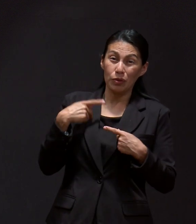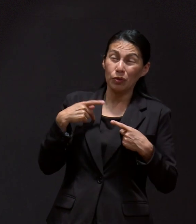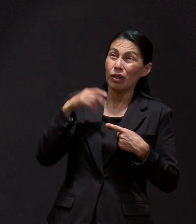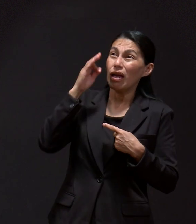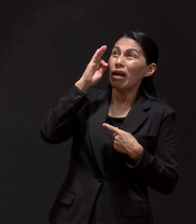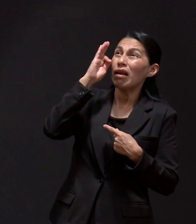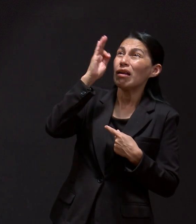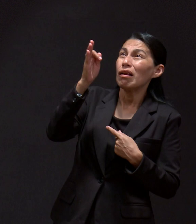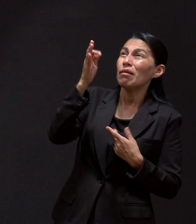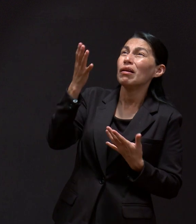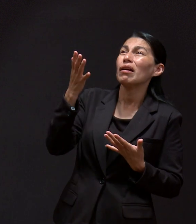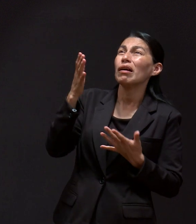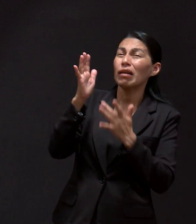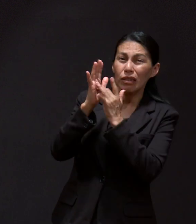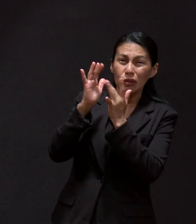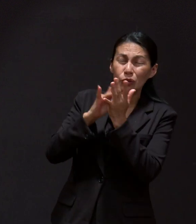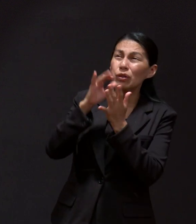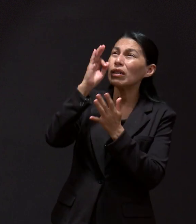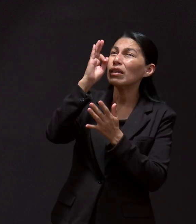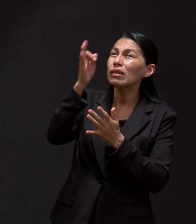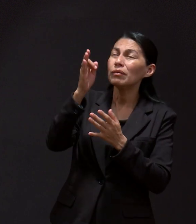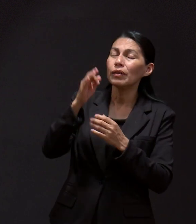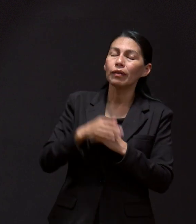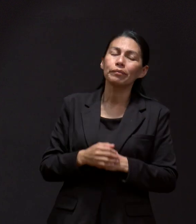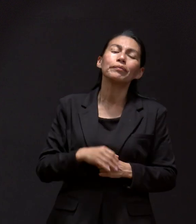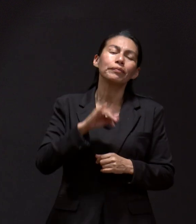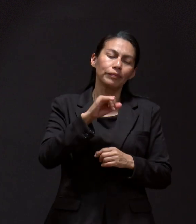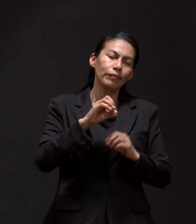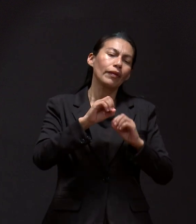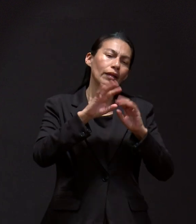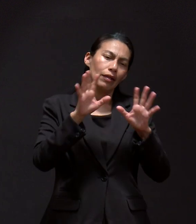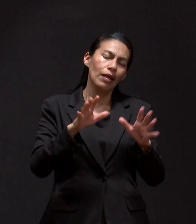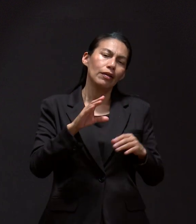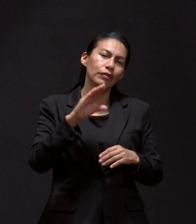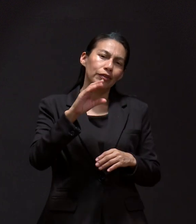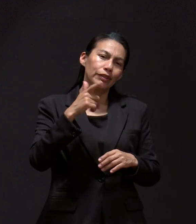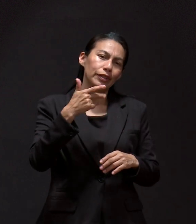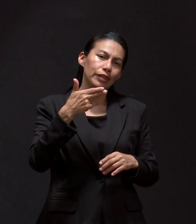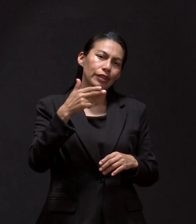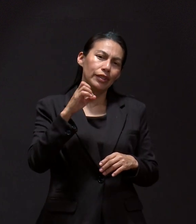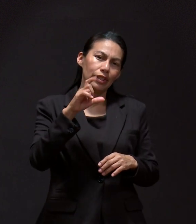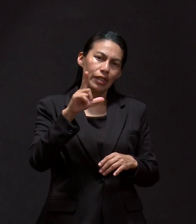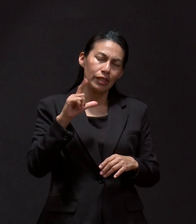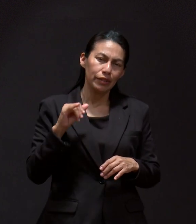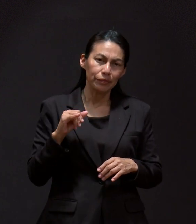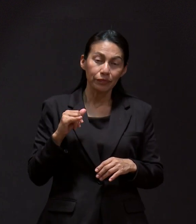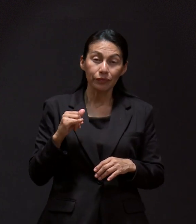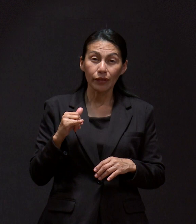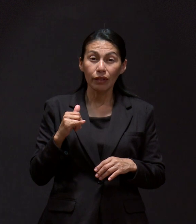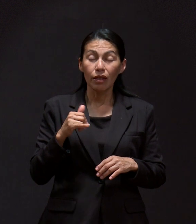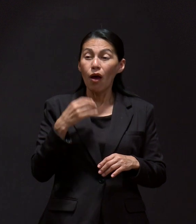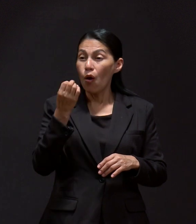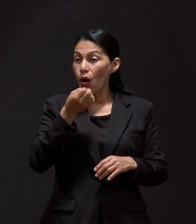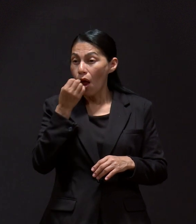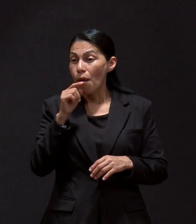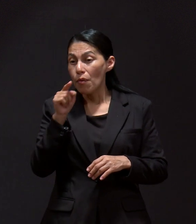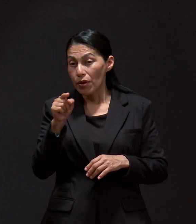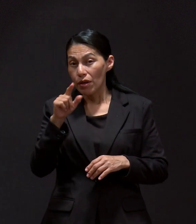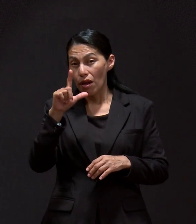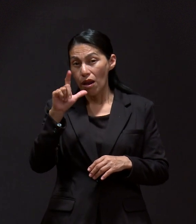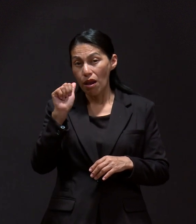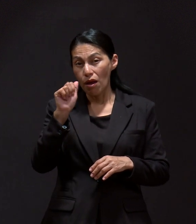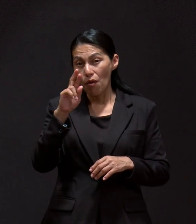en su vida claro que si se lee vamos a estar hablando por la hora vaya actriz porque